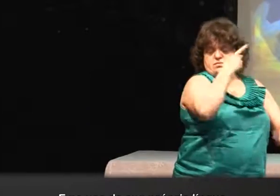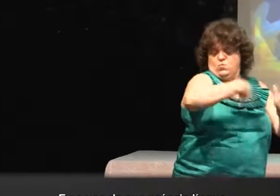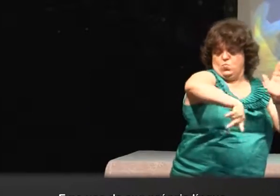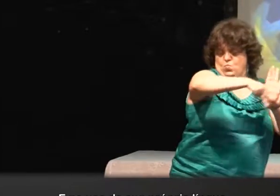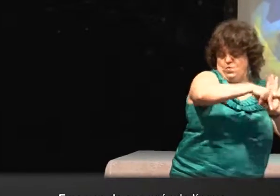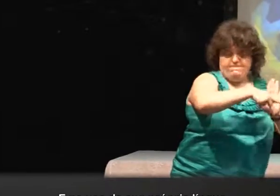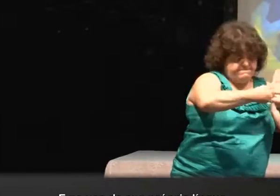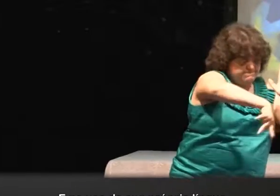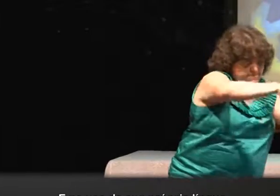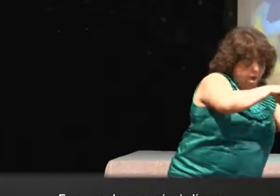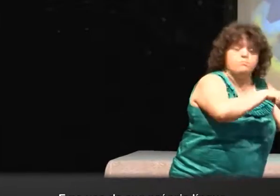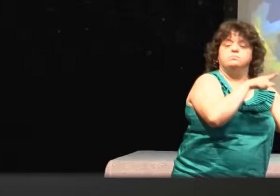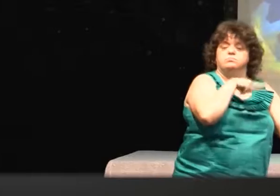de sua própria língua.